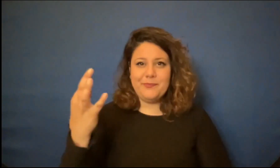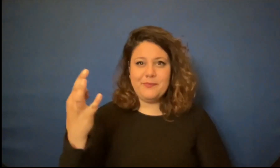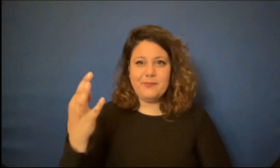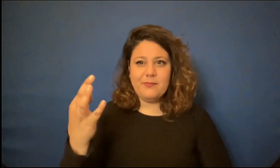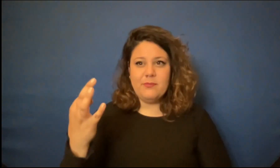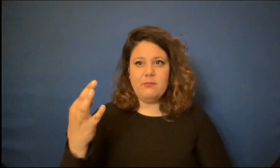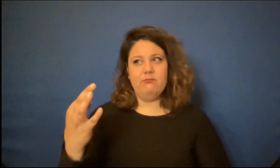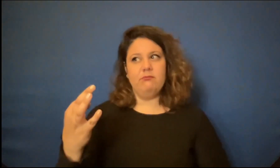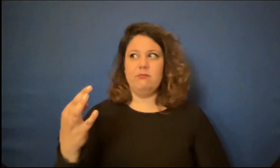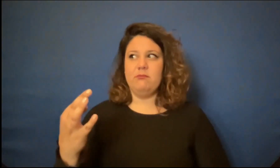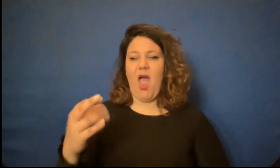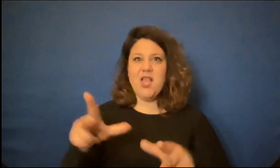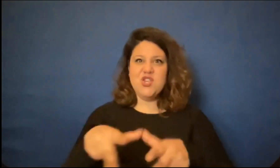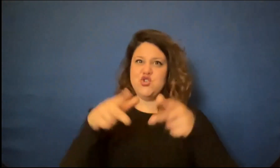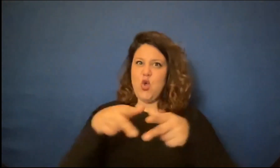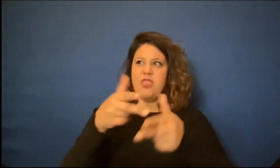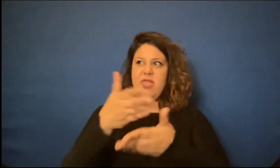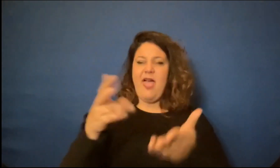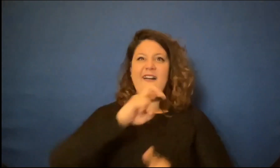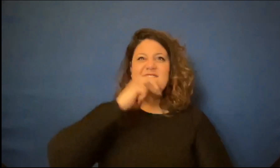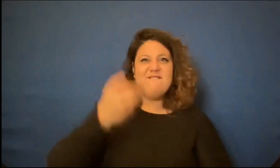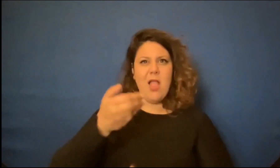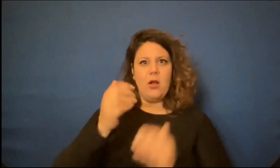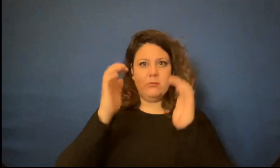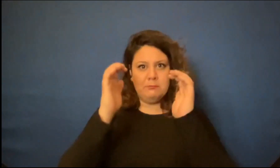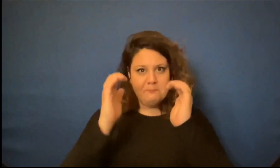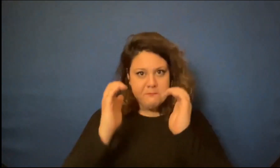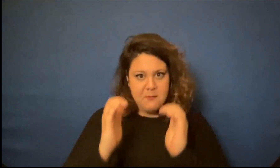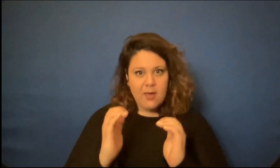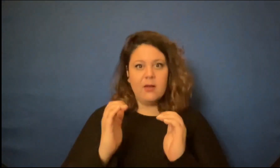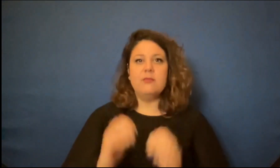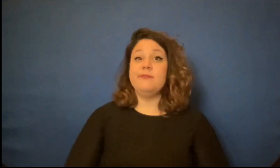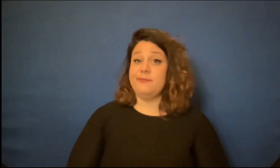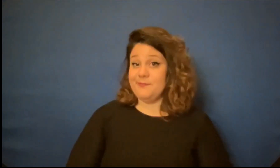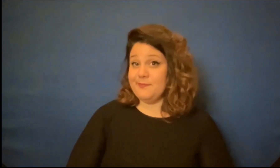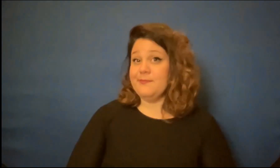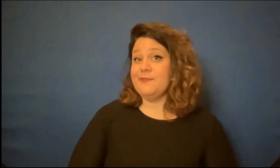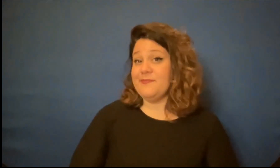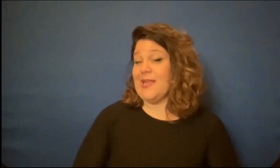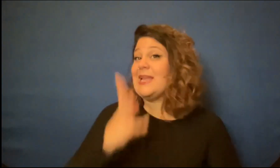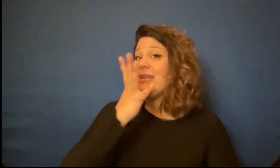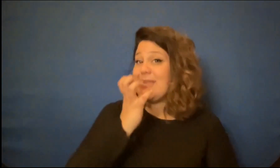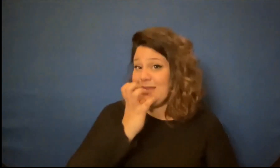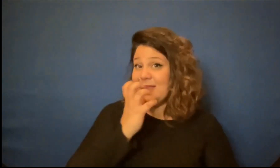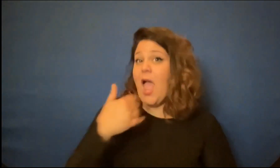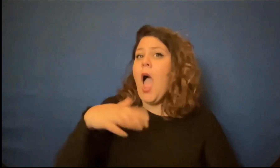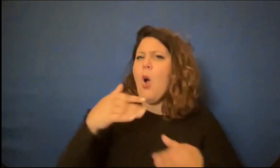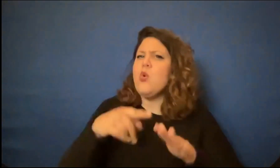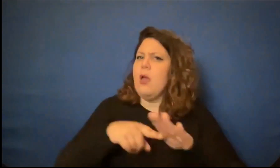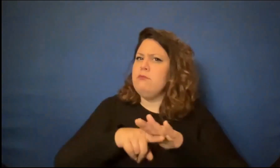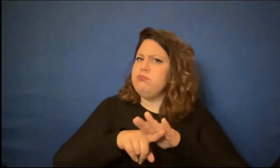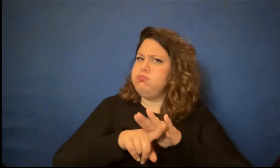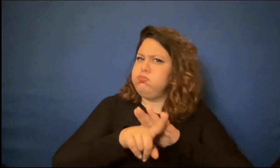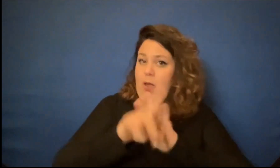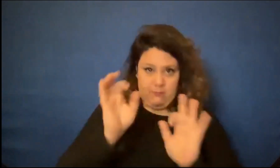bajada de valores Sí, tremenda, lo ¿no? triste es que aunque hayamos avanzado, porque hemos